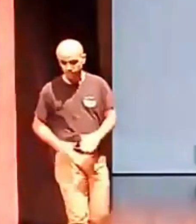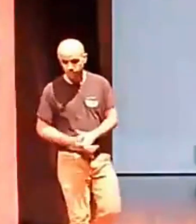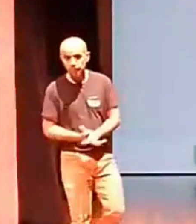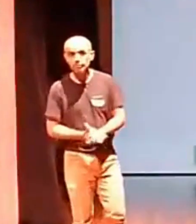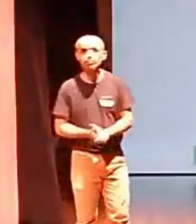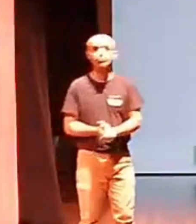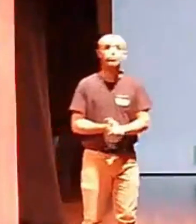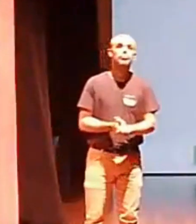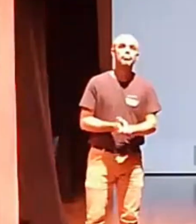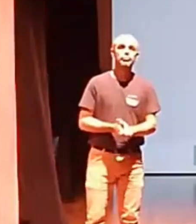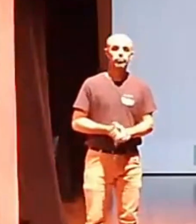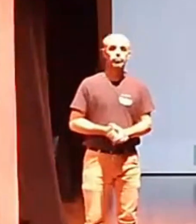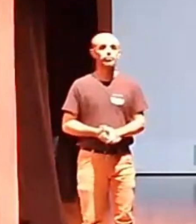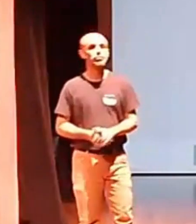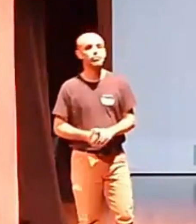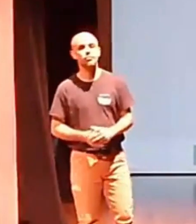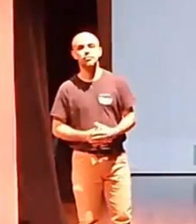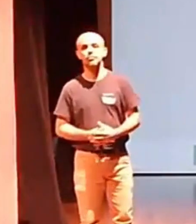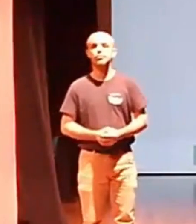Podemos nos sentar.